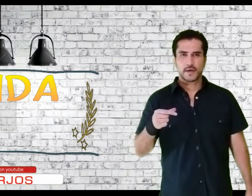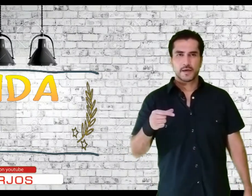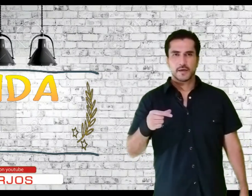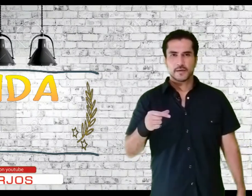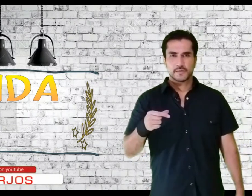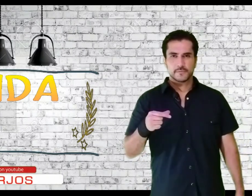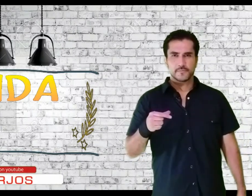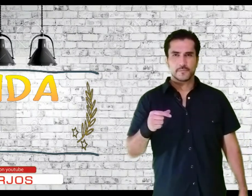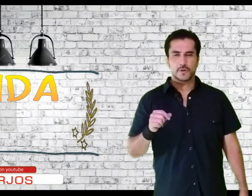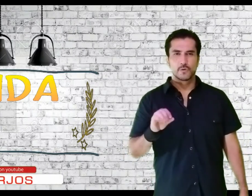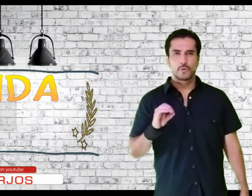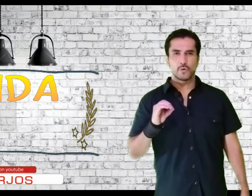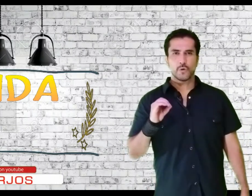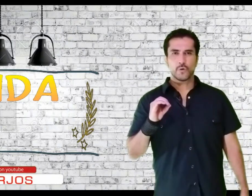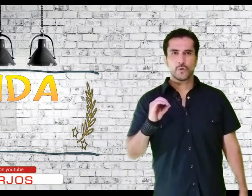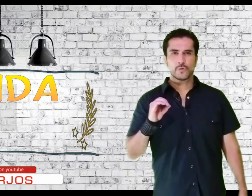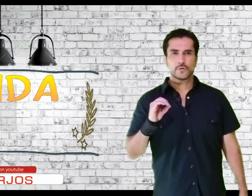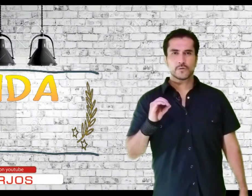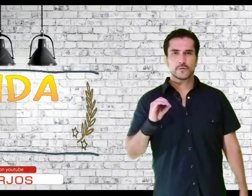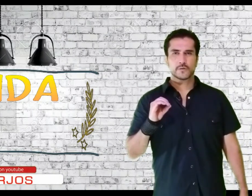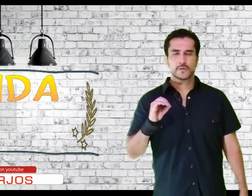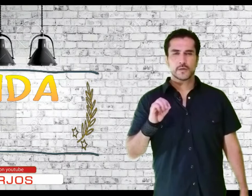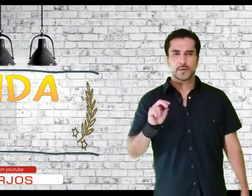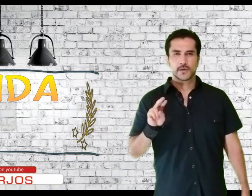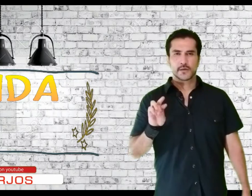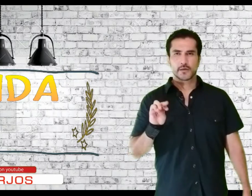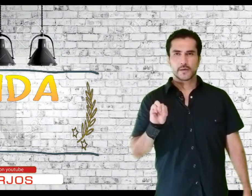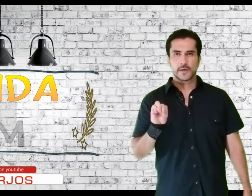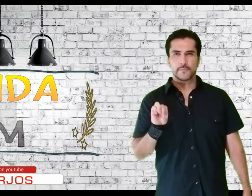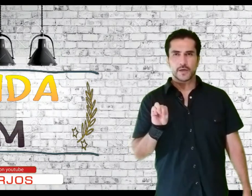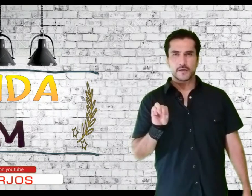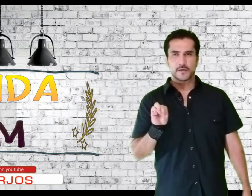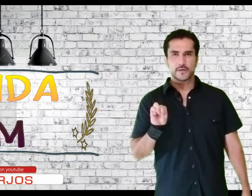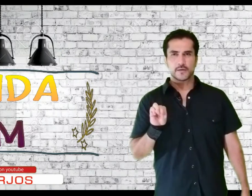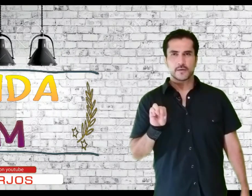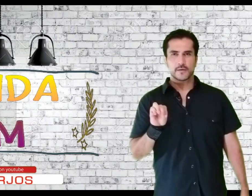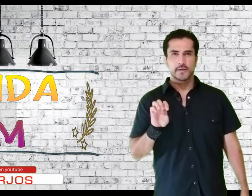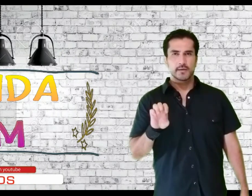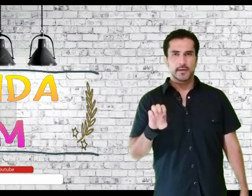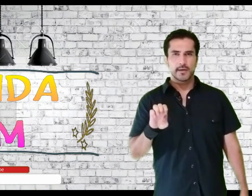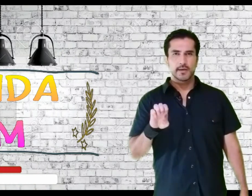G, O, M, E,